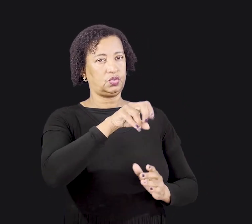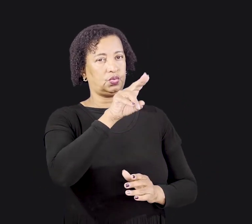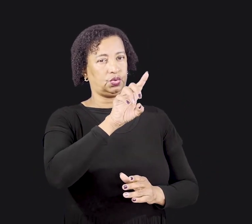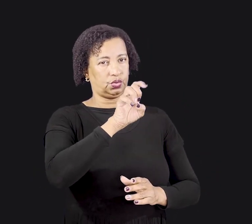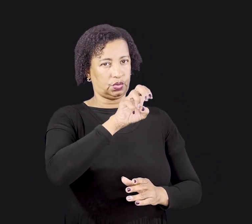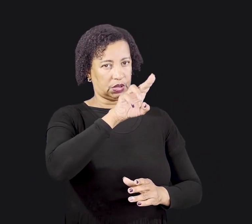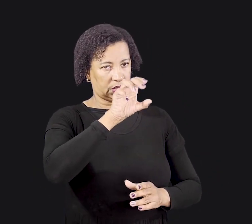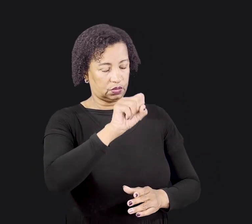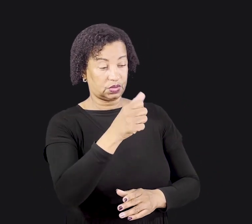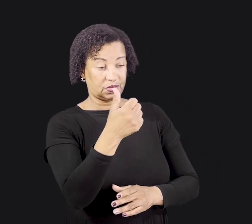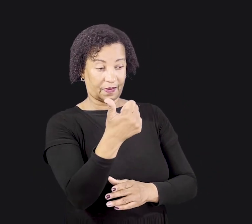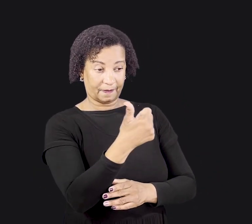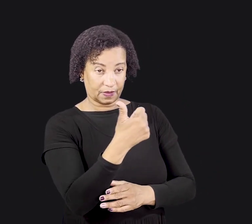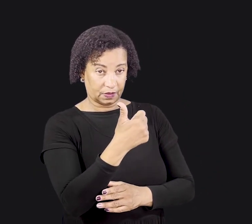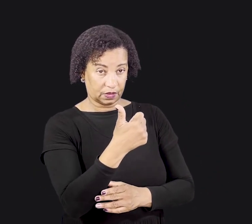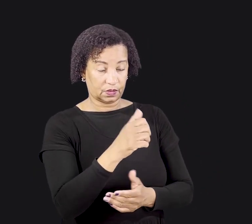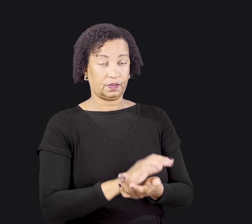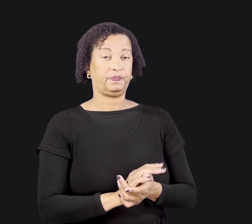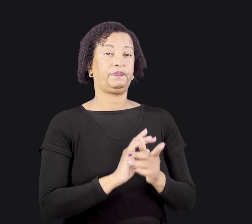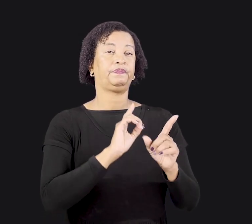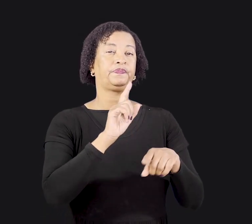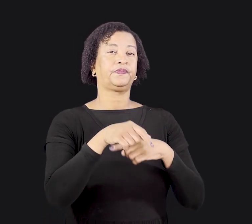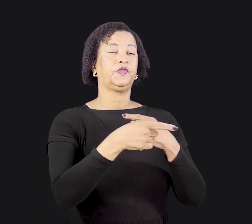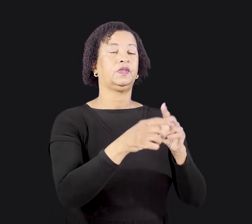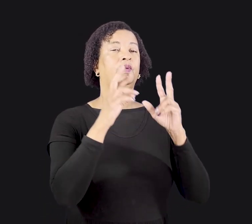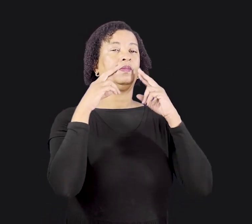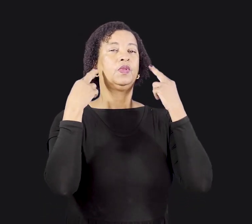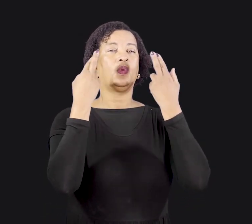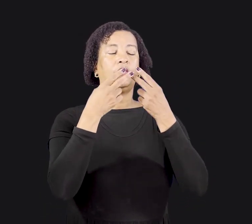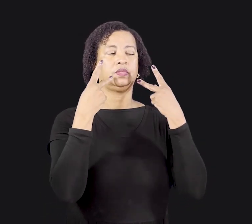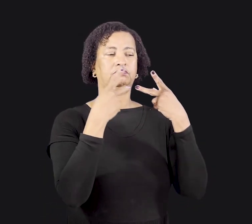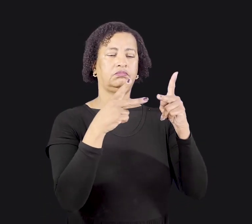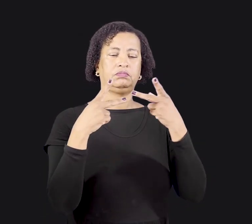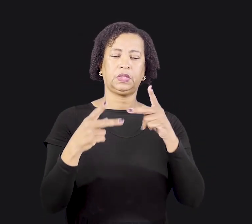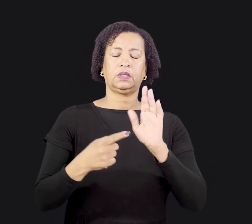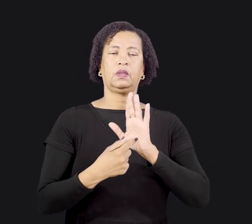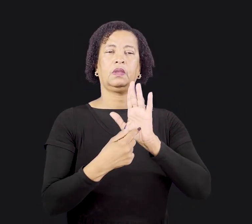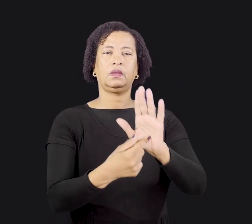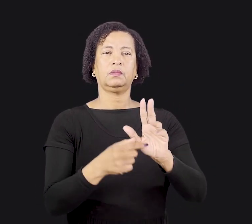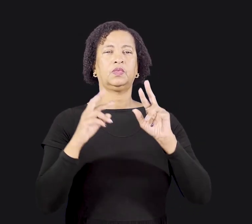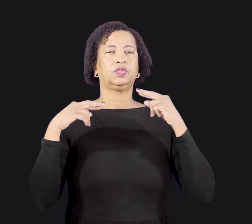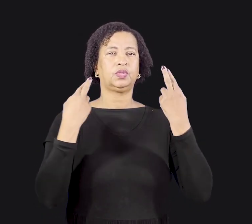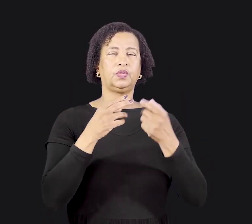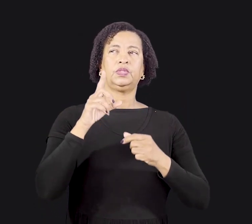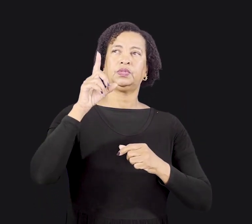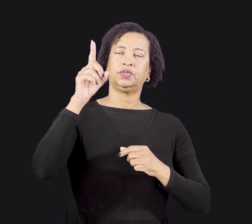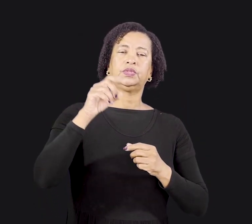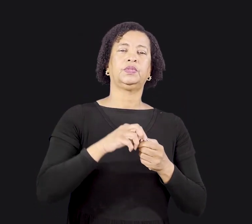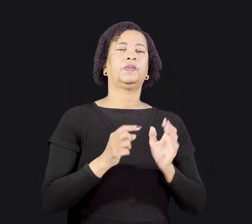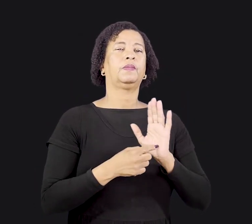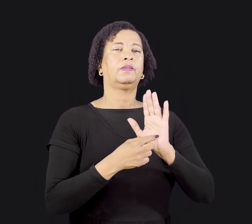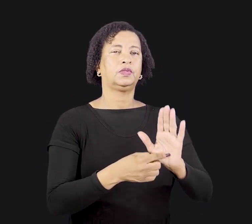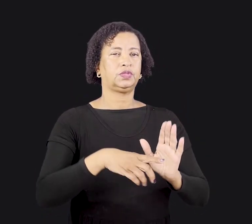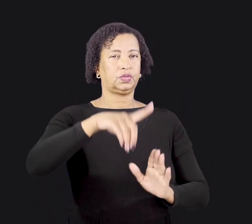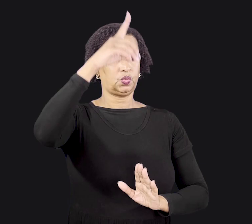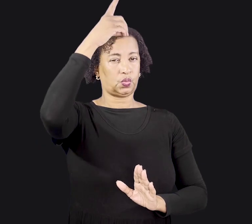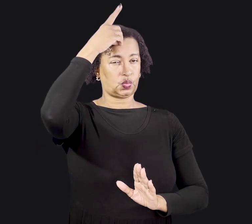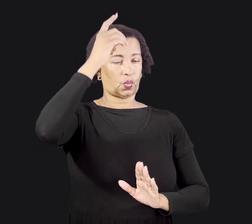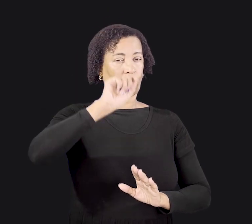judeus, primeiro. Eles deveriam pregar o reino dos céus e demonstrar o reino de Deus através de dons e sinais. Eles deveriam